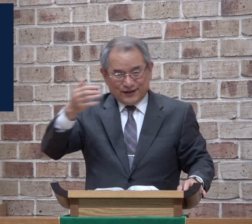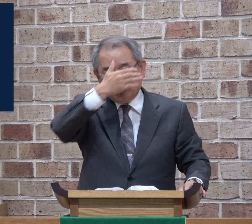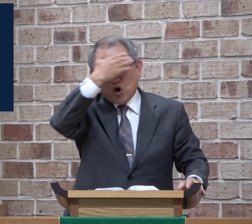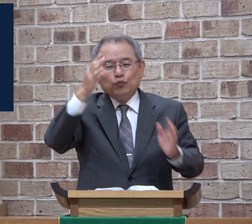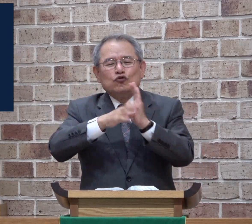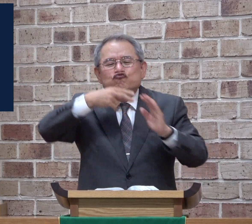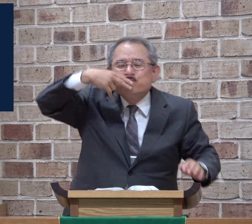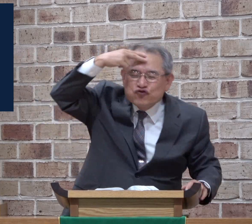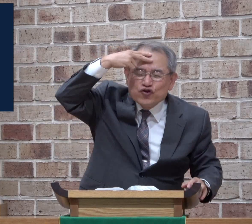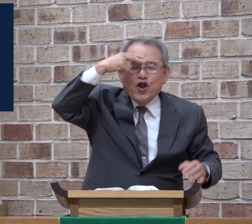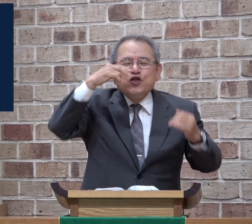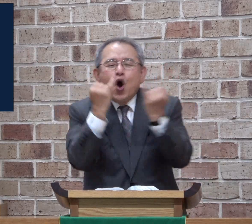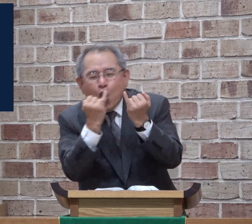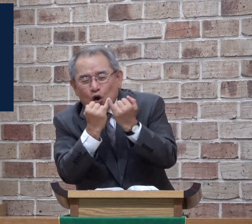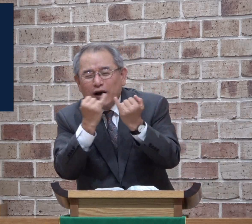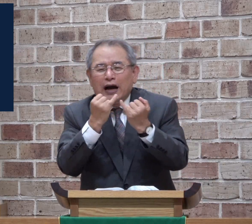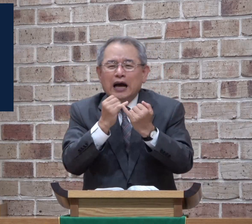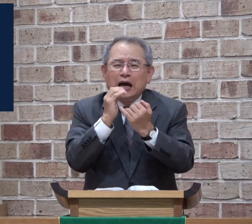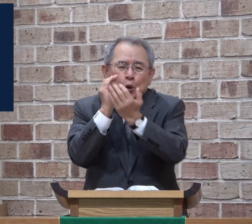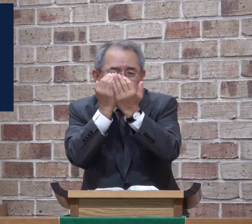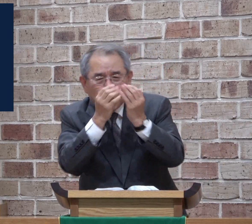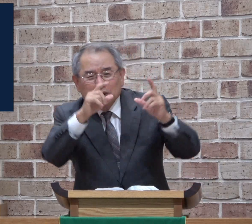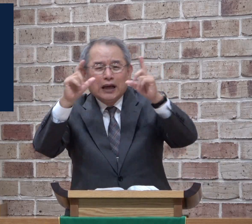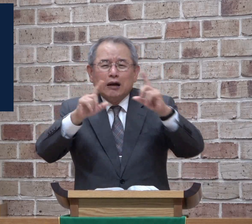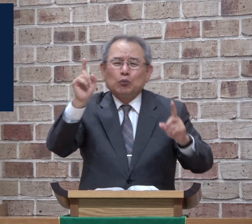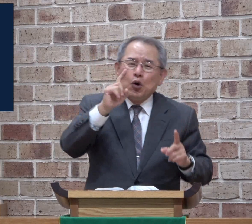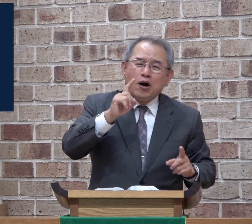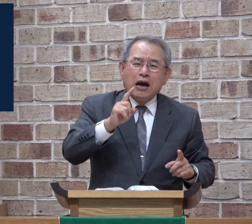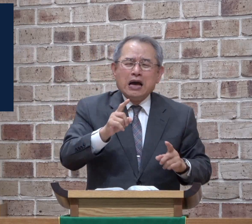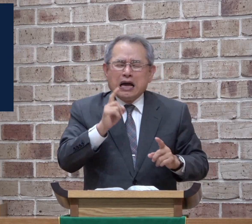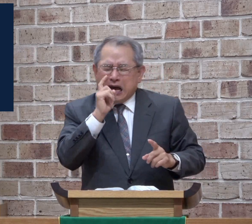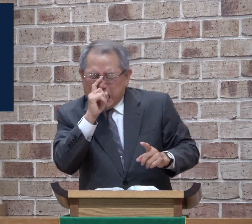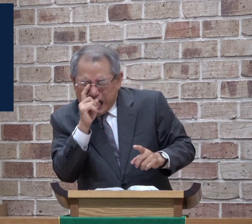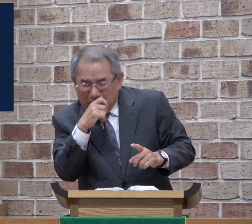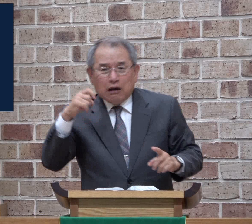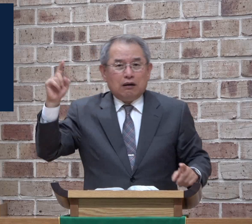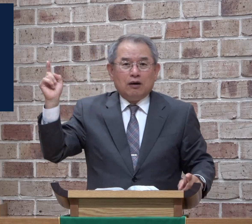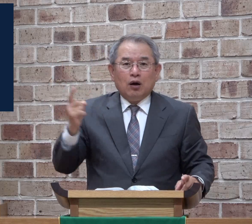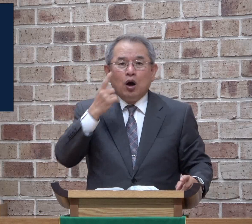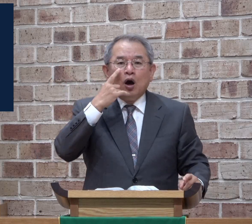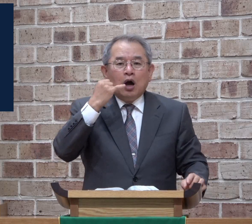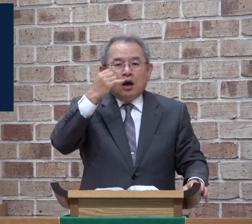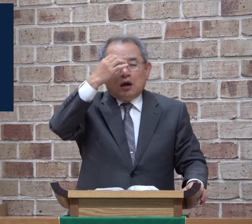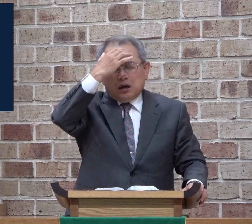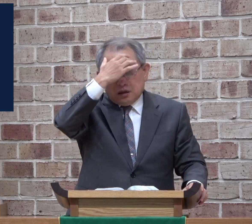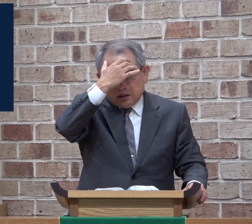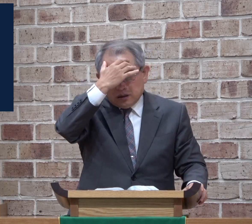젊은 사람 때 술과 여자와 방탕한 것을 모두 다 했습니다. 그 어머니는